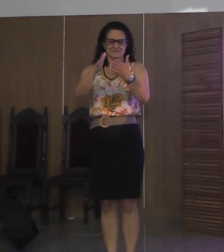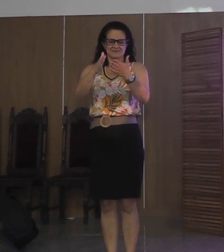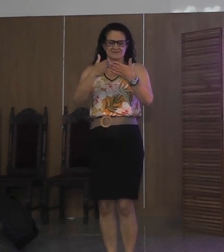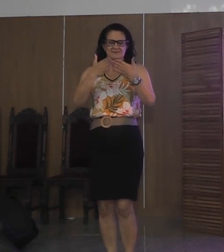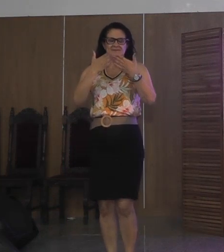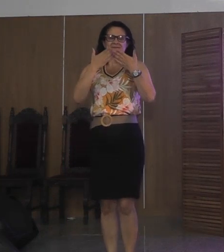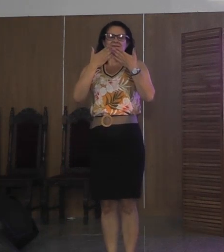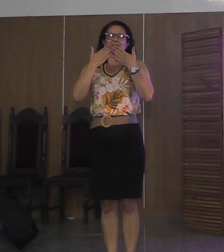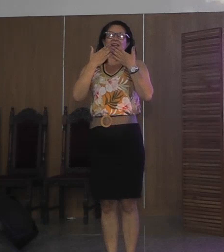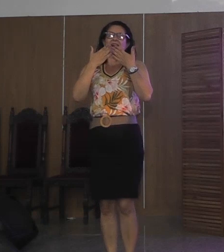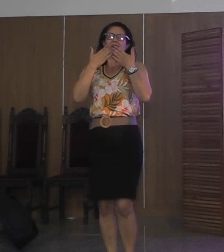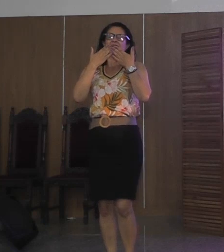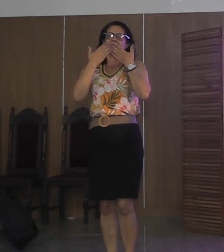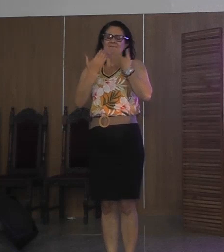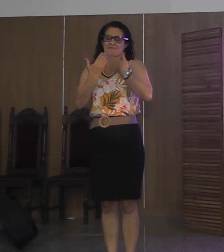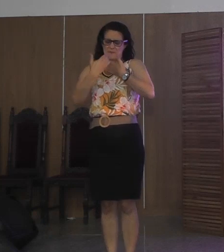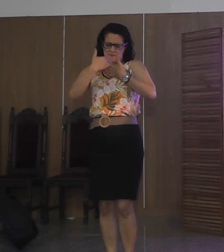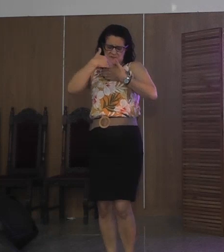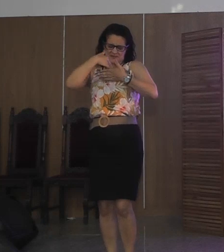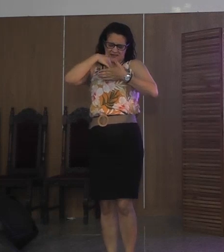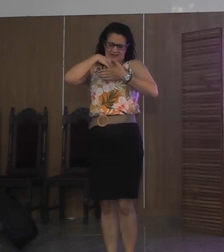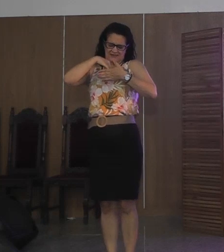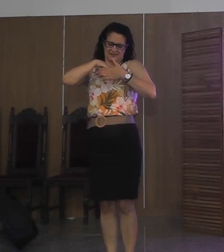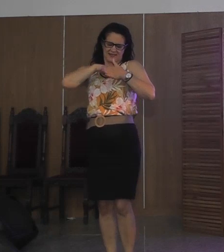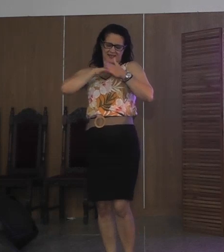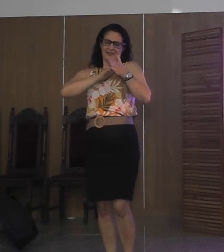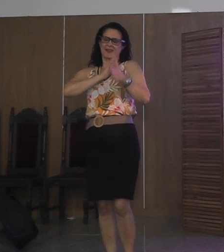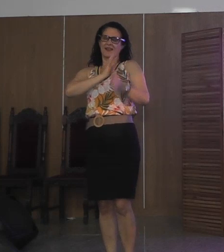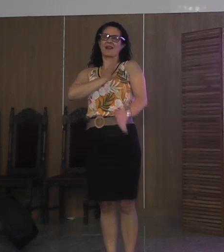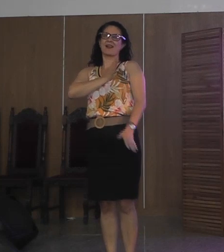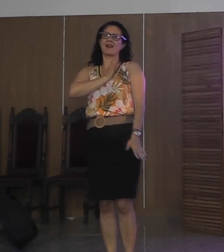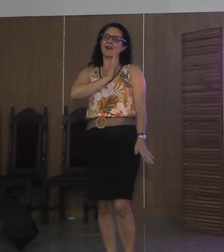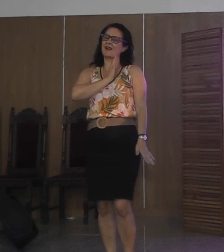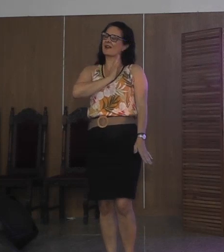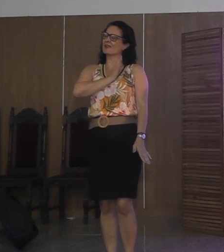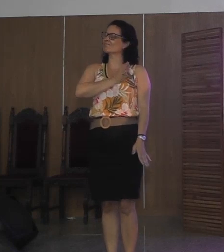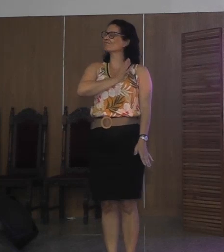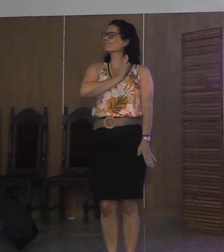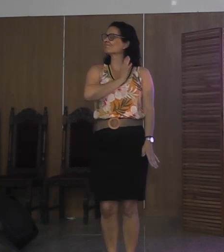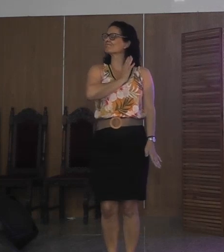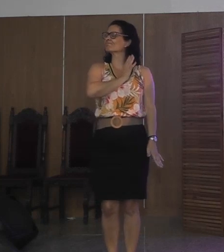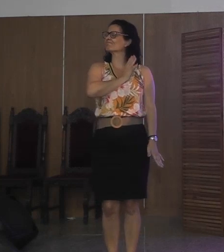guardada no meu coração. Para quê?